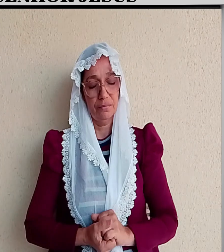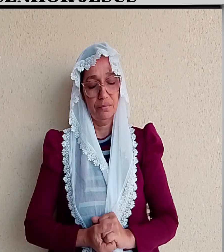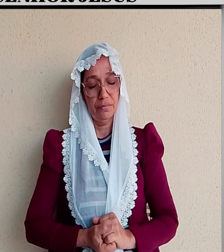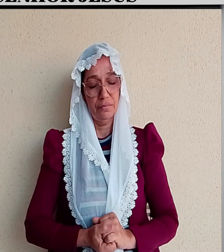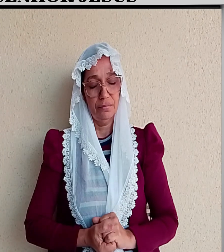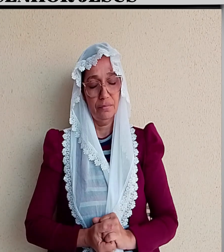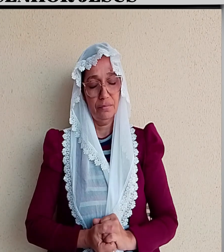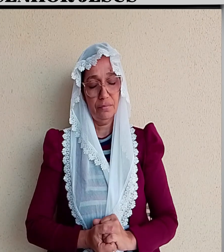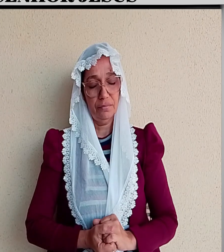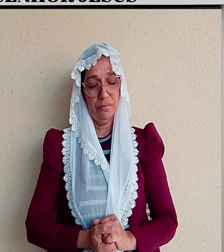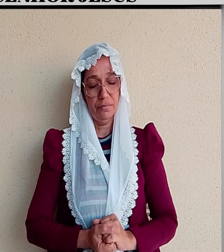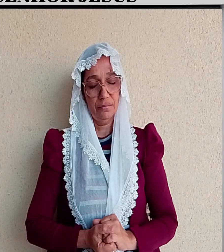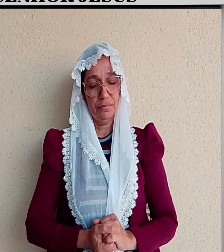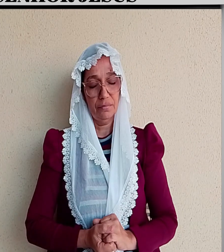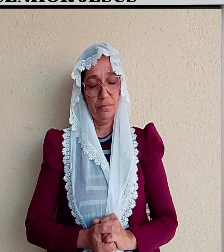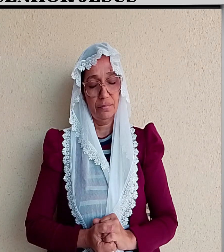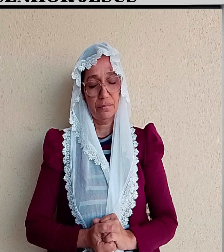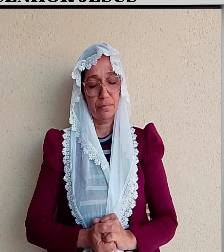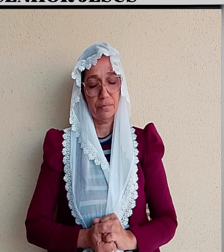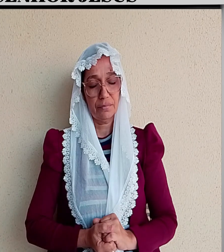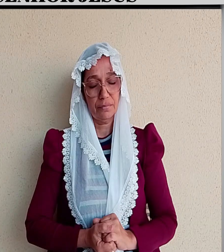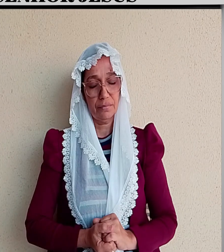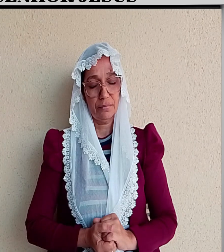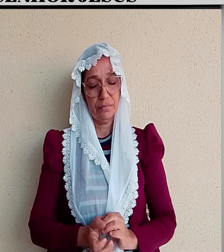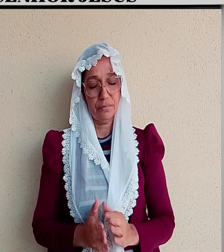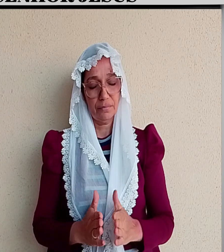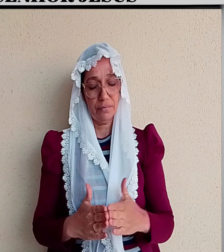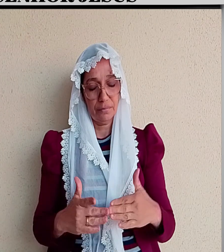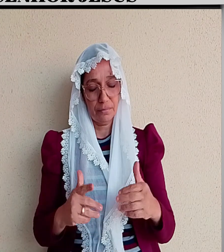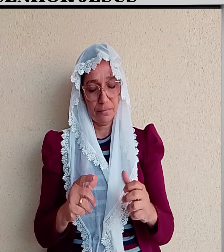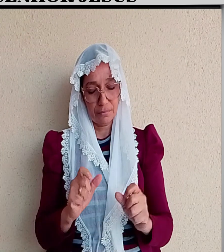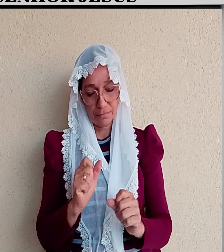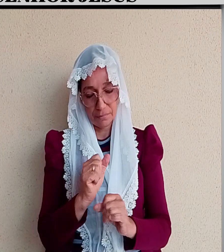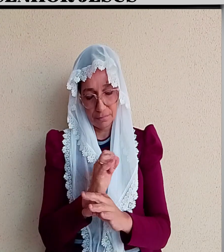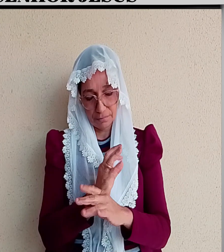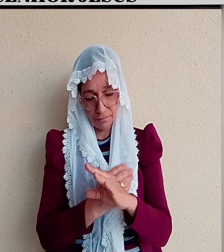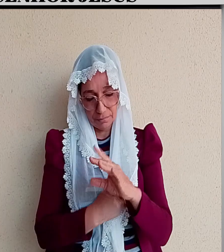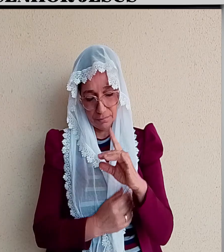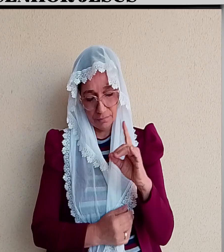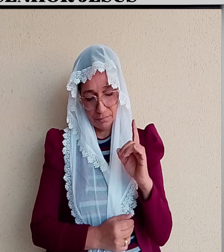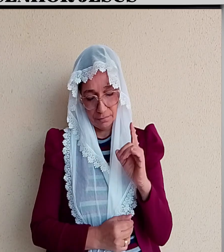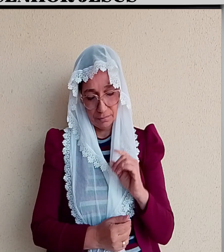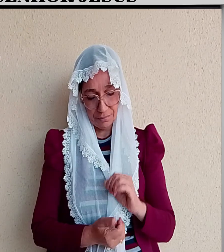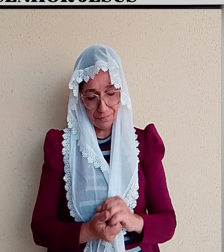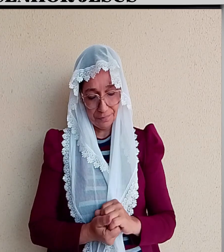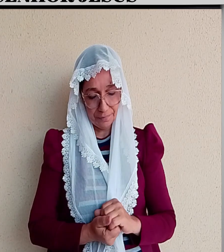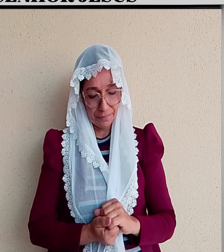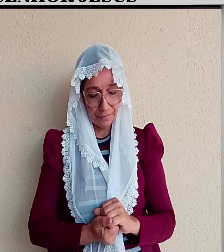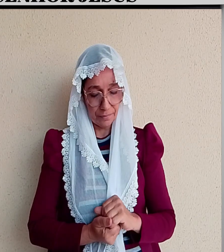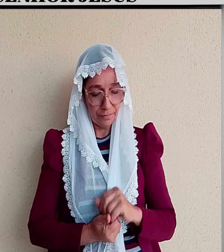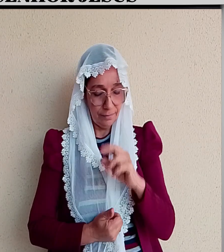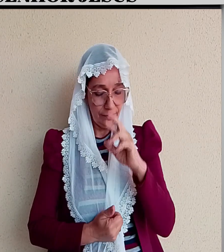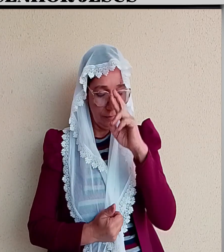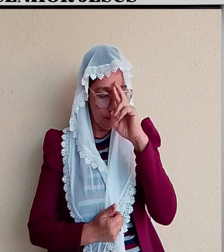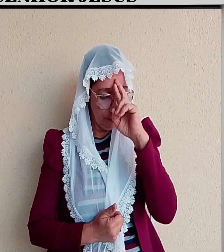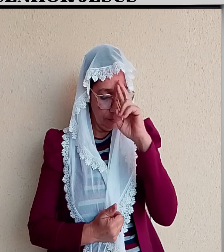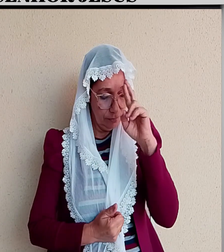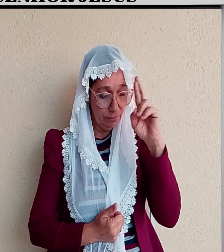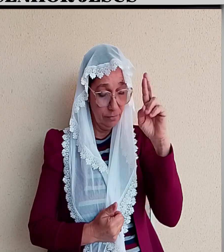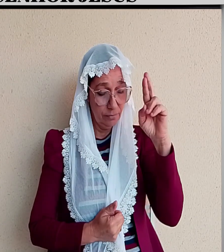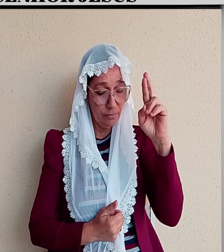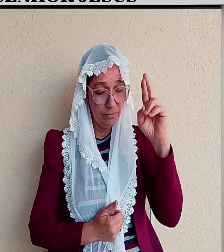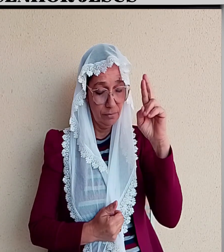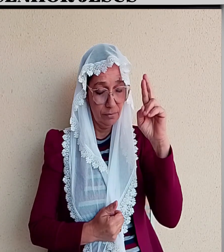Jesus. Pai Glória a glorioso. Que essa palavra, Senhor, lá na frente seja para nós, Aleluia, Senhor, Jesus. uma armadura, Pai,